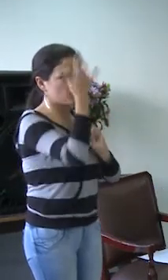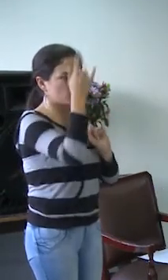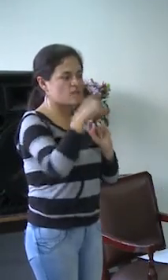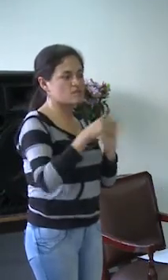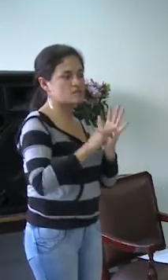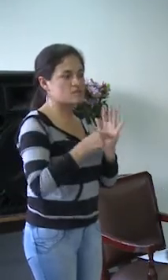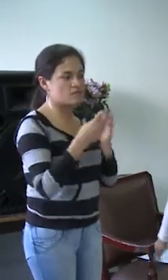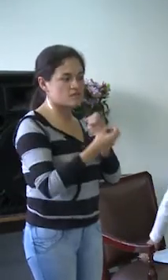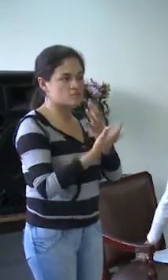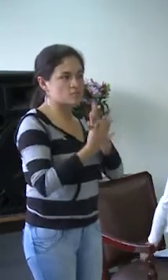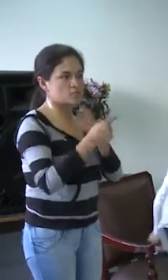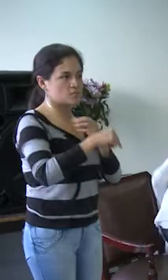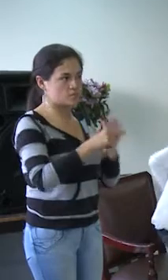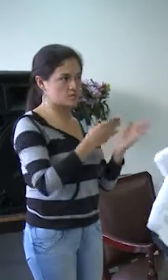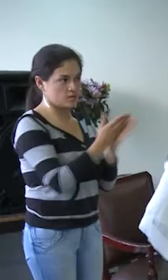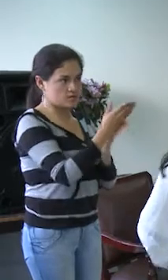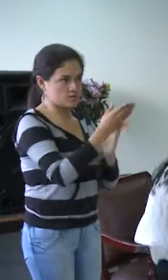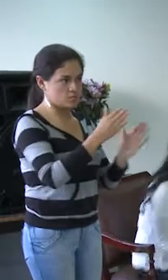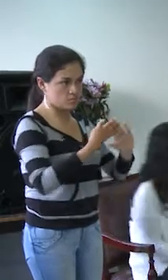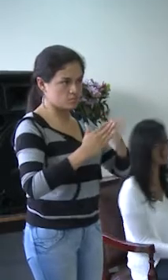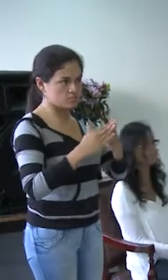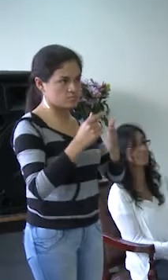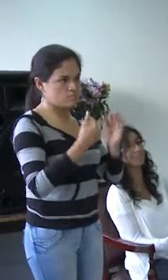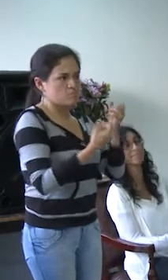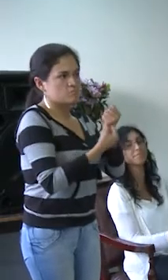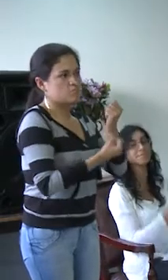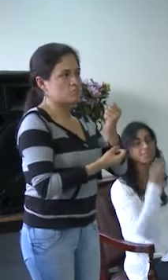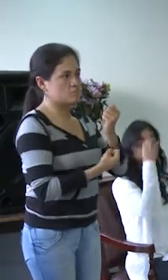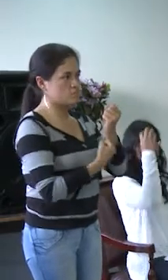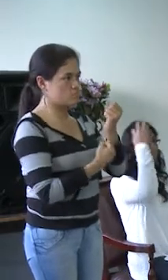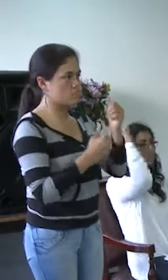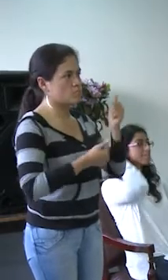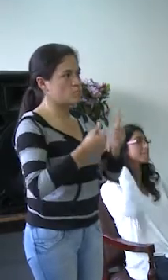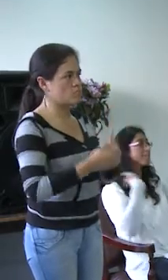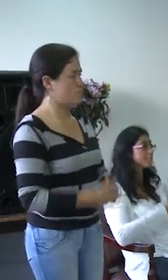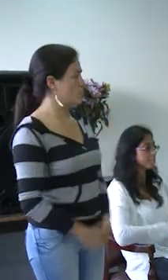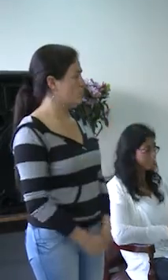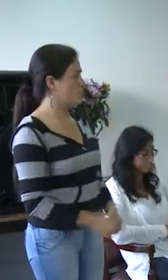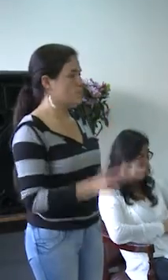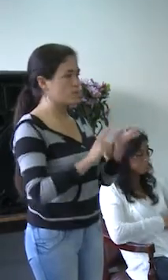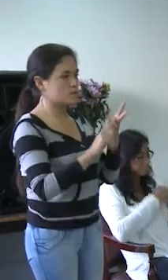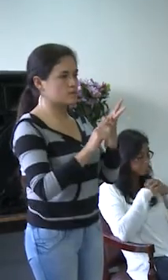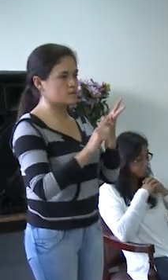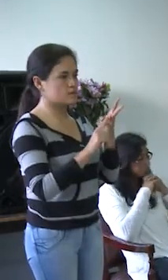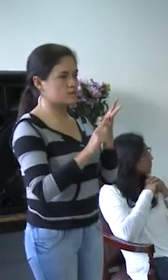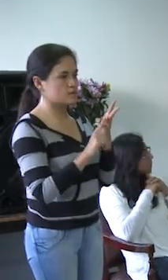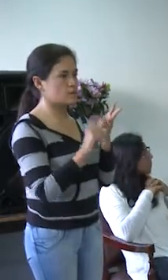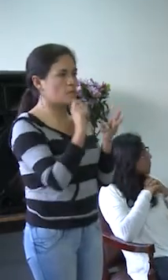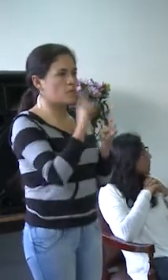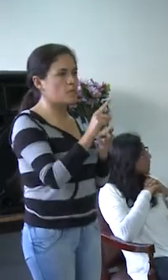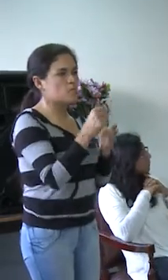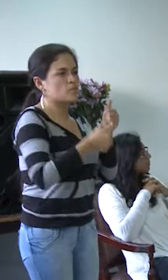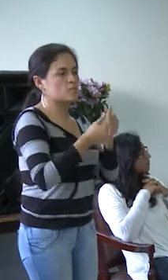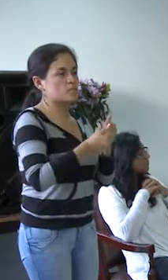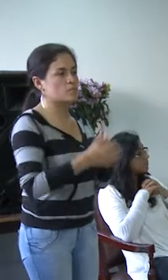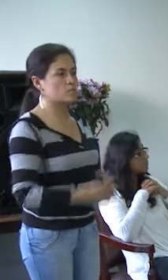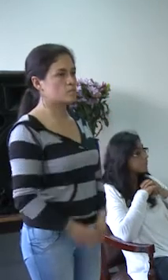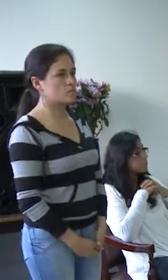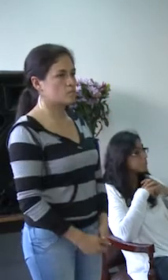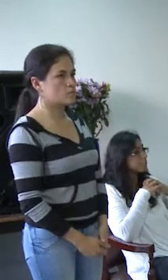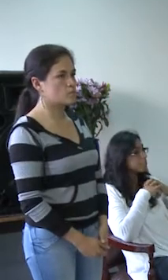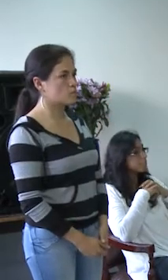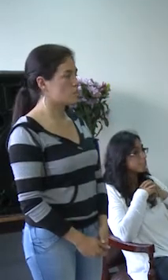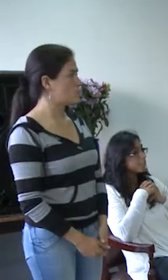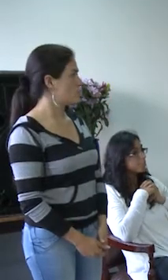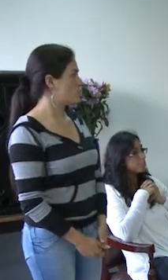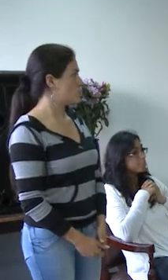licenciatura. ¿Cuál es el sentido que hoy tiene la licenciatura? Y tercera y última pregunta es un poco alrededor